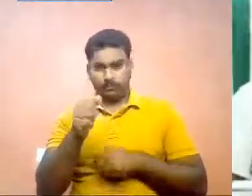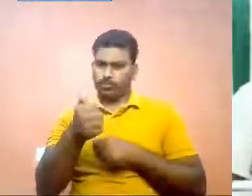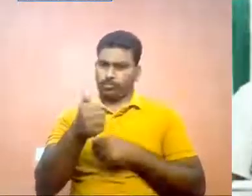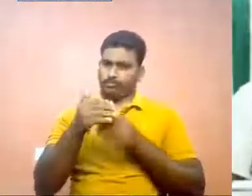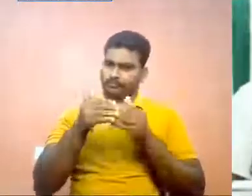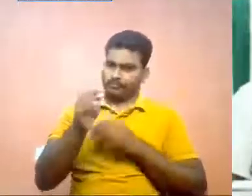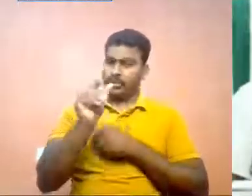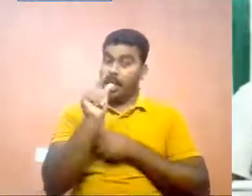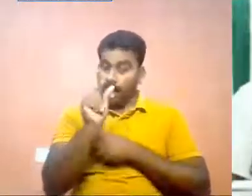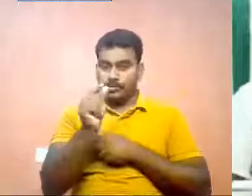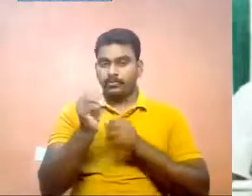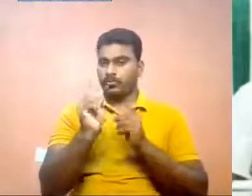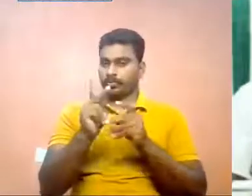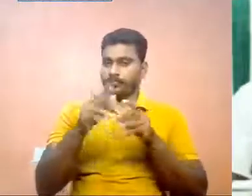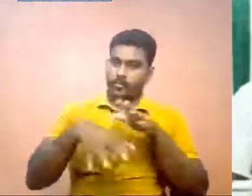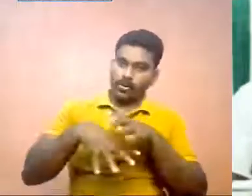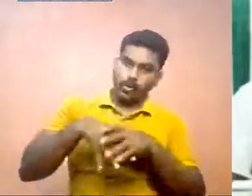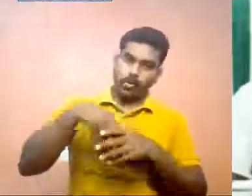സ്വാഭാവികമായും